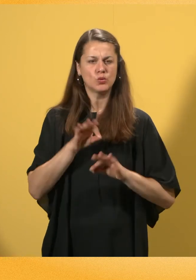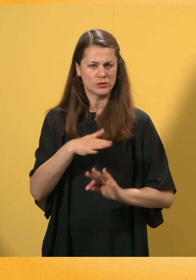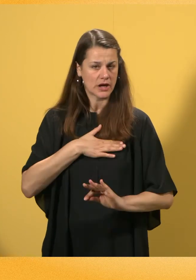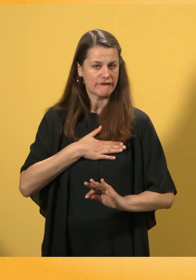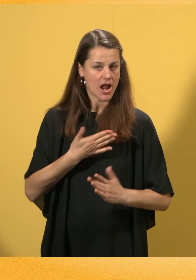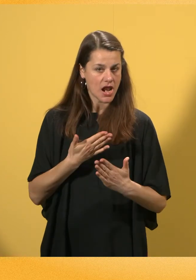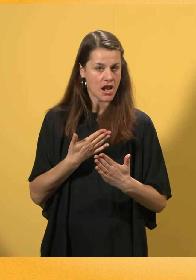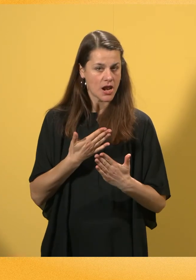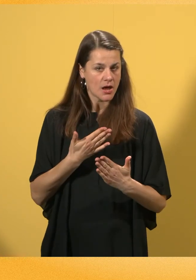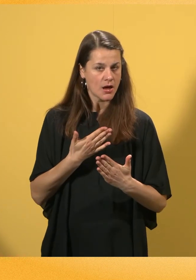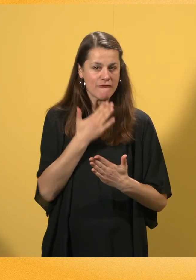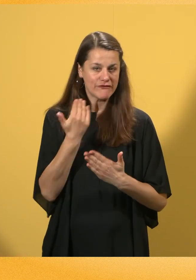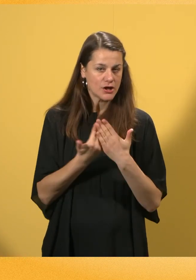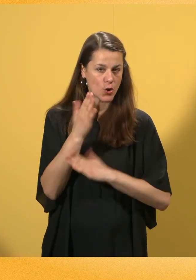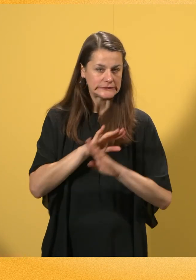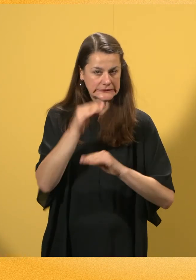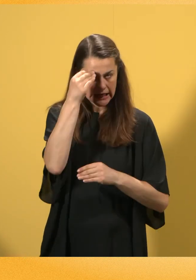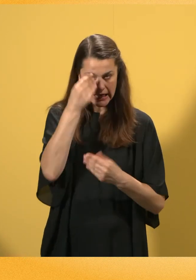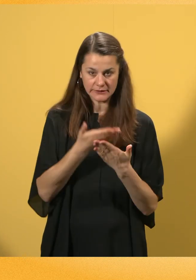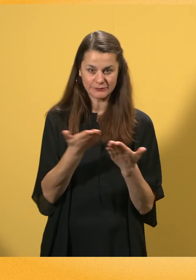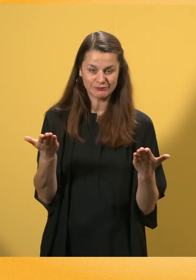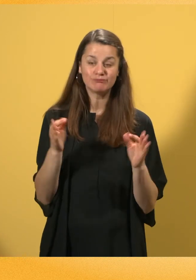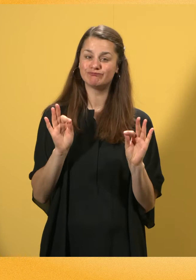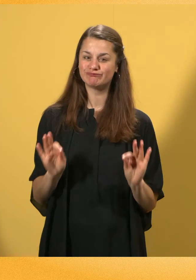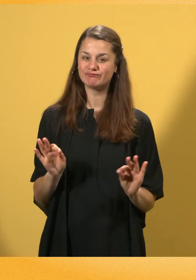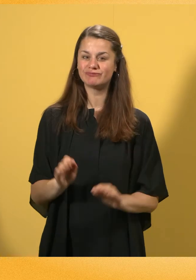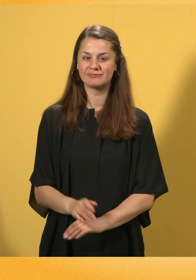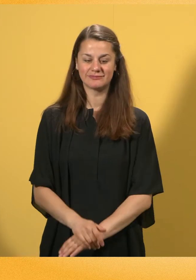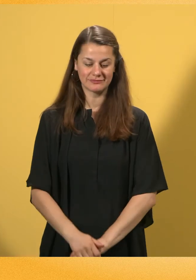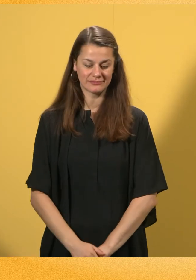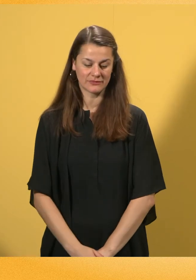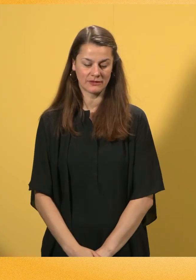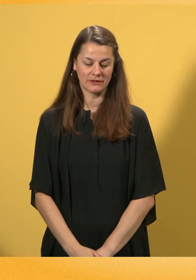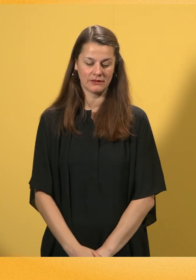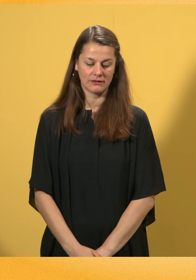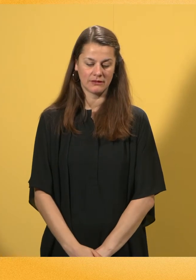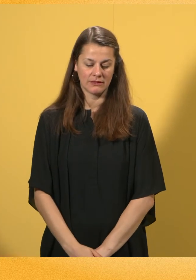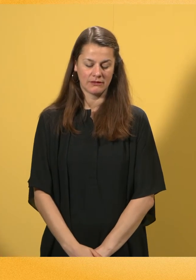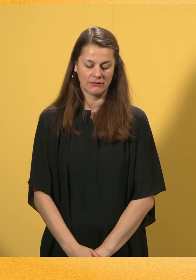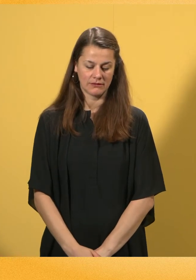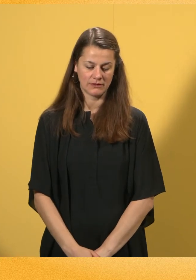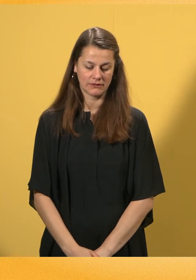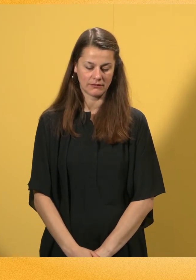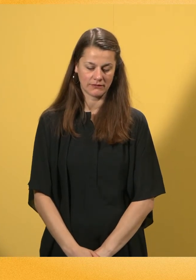dass ihr Sachen für euch mitgenommen habt. Gut. Das ist so.